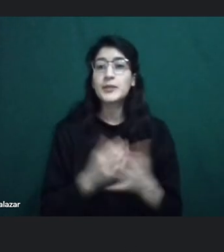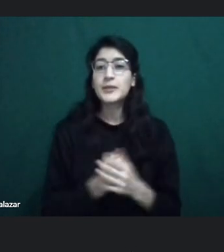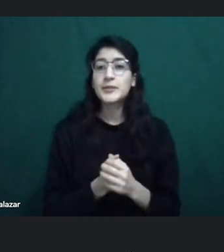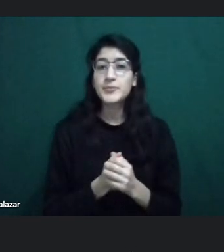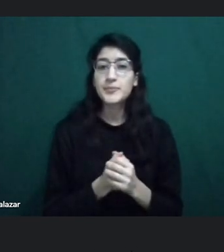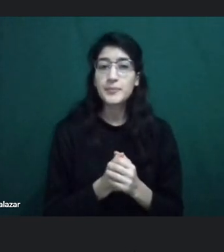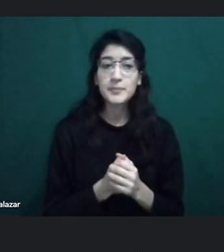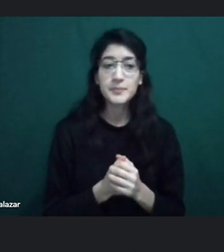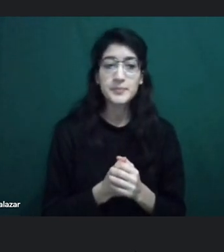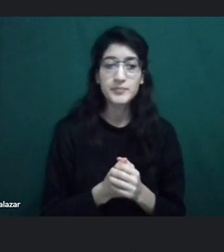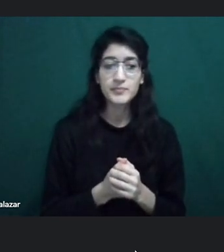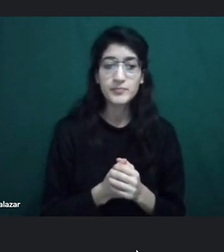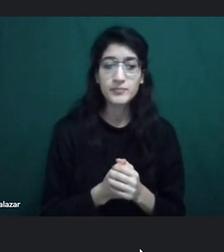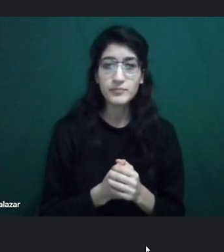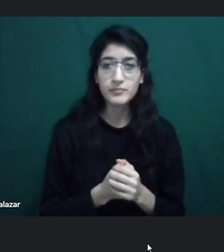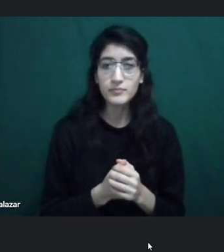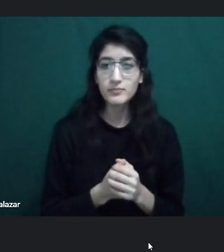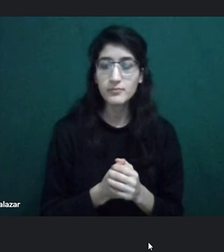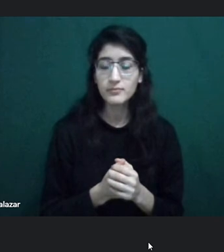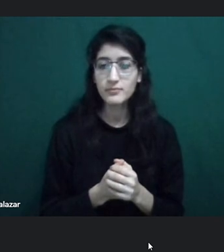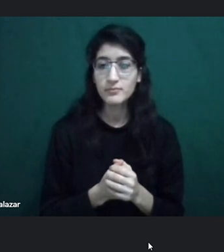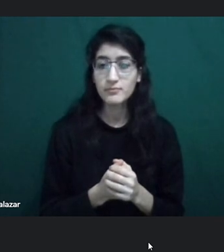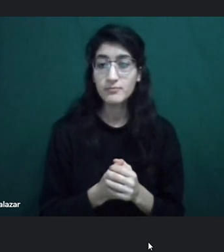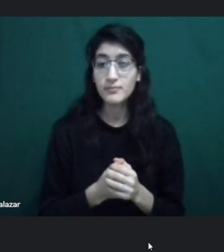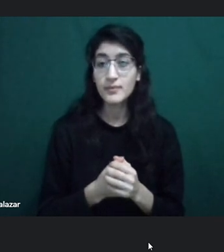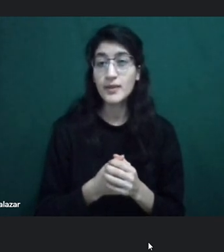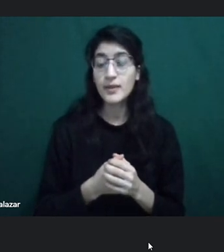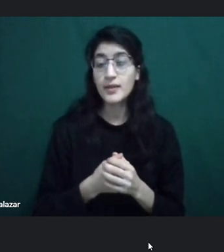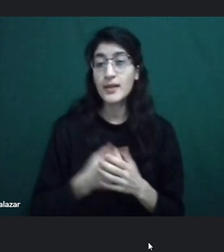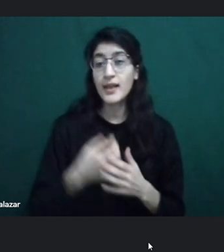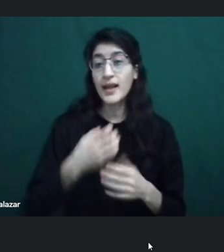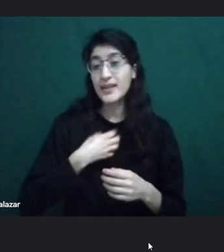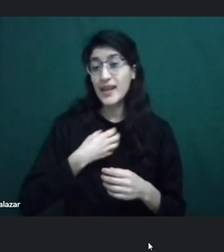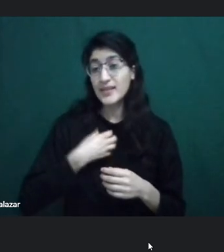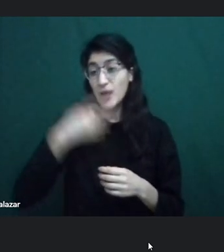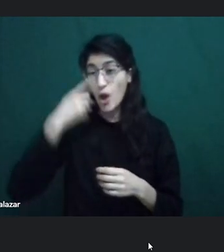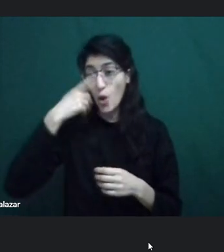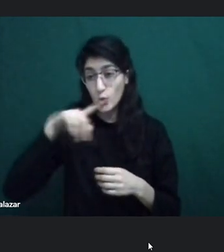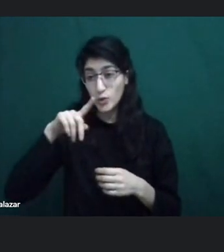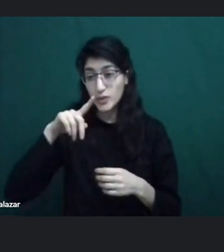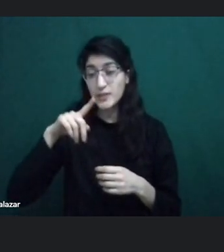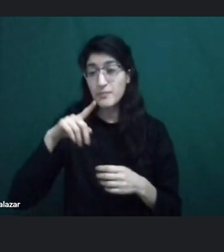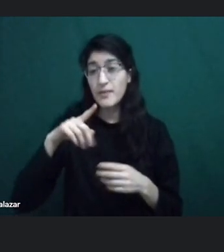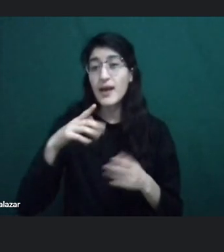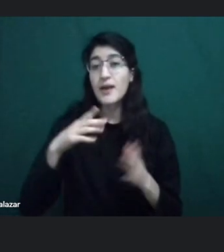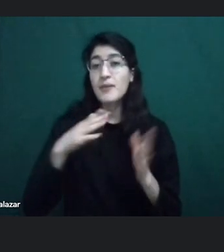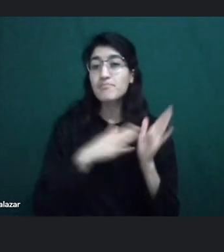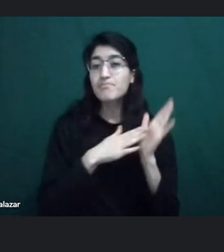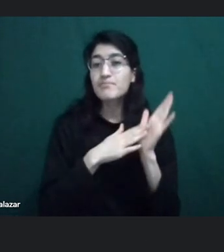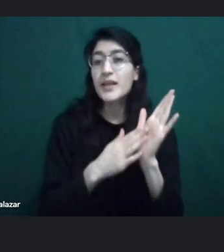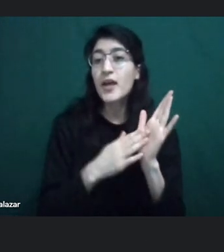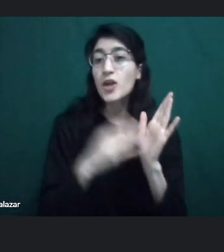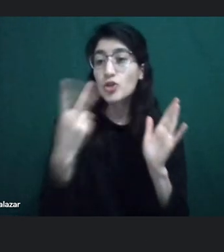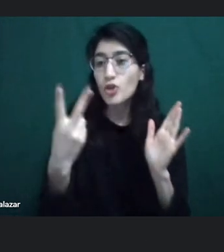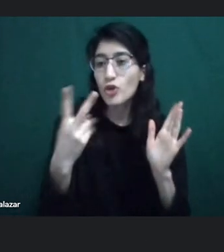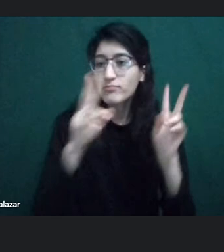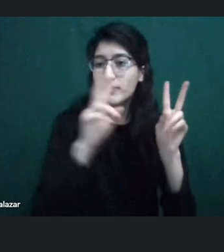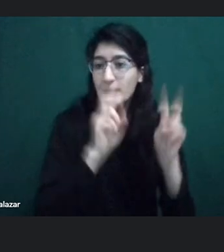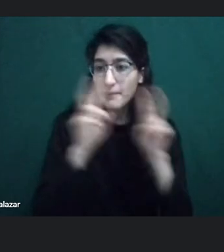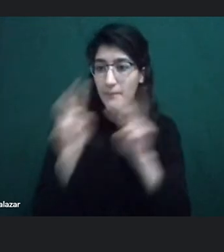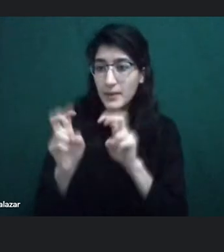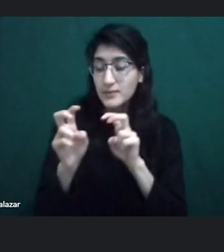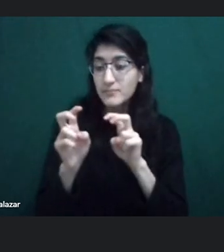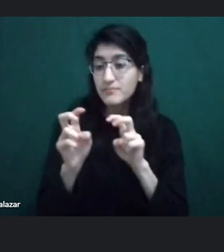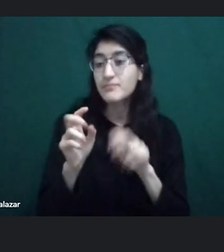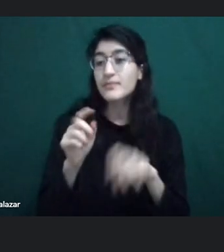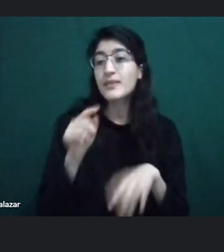vamos, en la última clase presentamos dos temas que van a ser los temas centrales en esta nueva